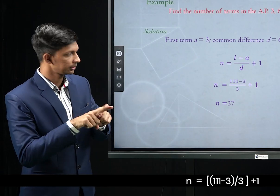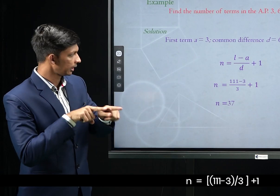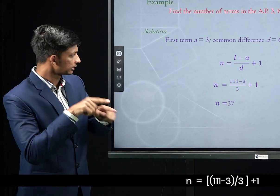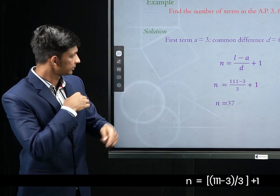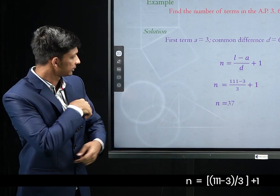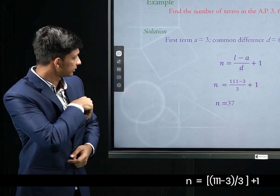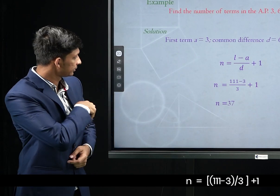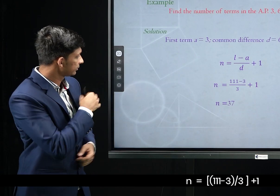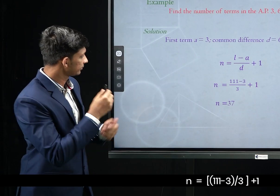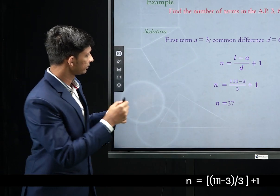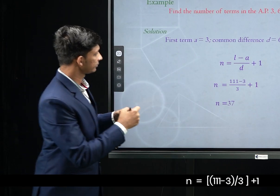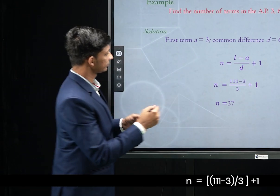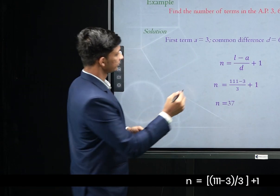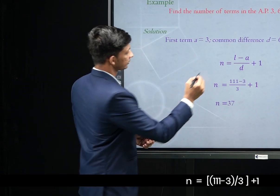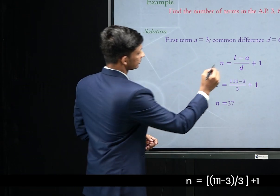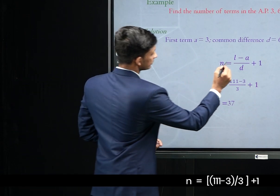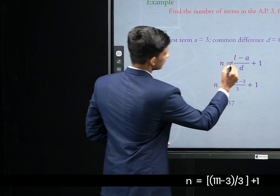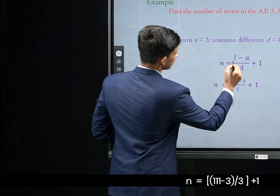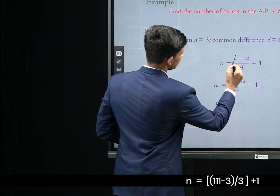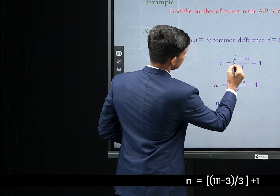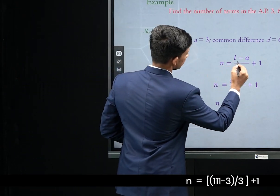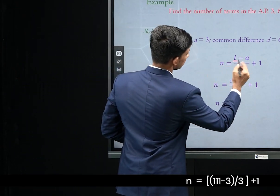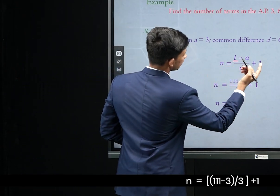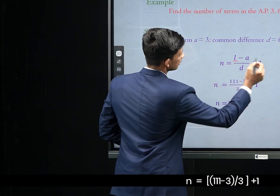கீழ் 3 கூட்டல் 1